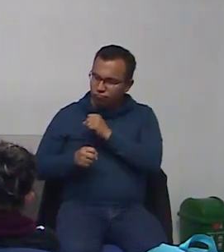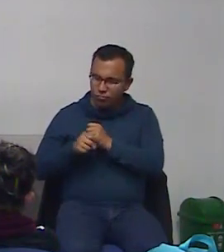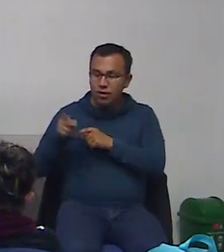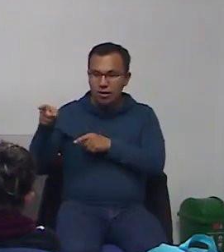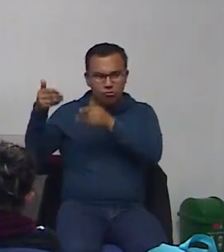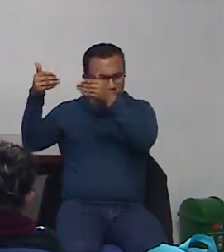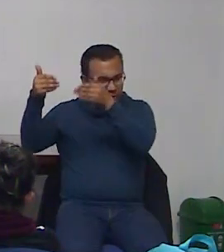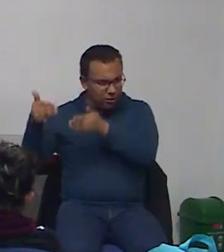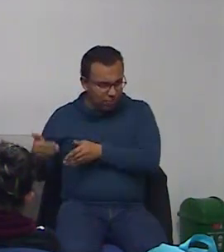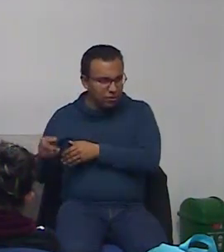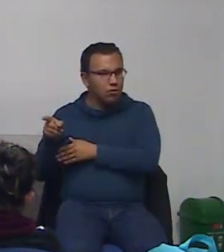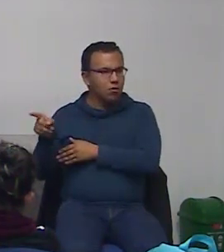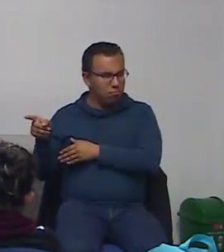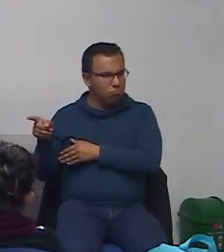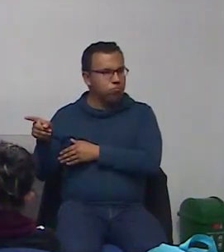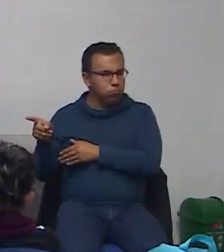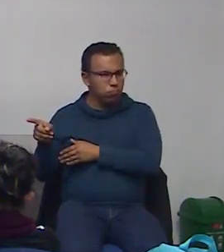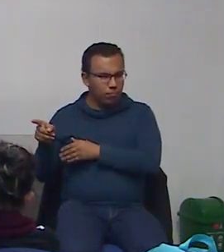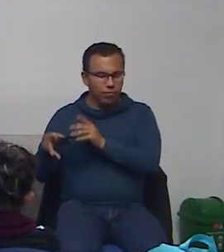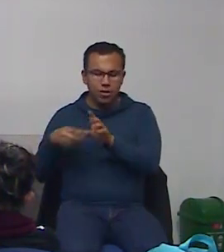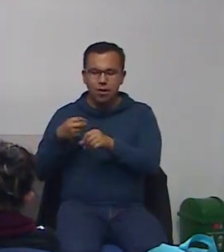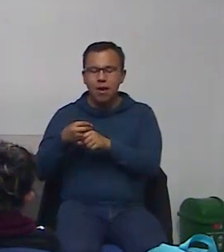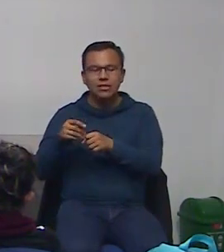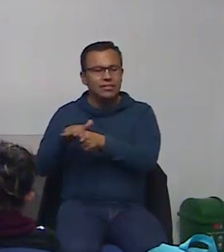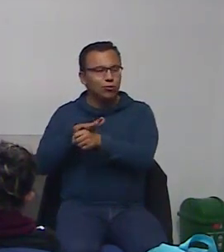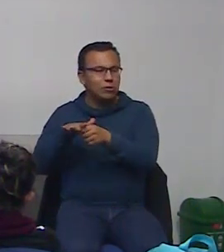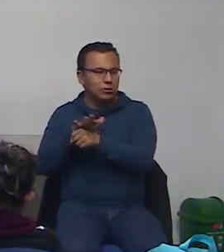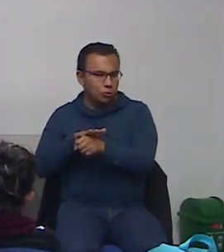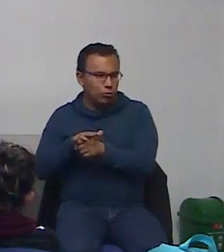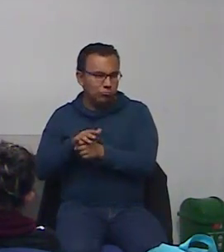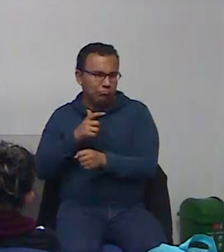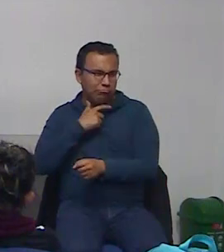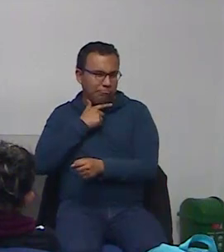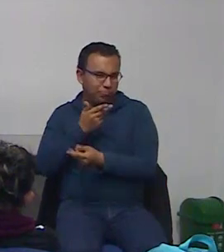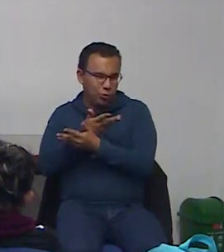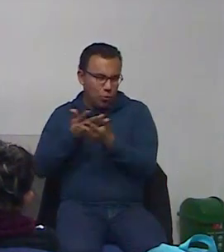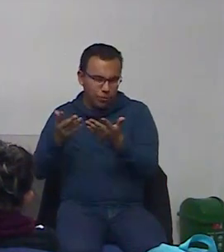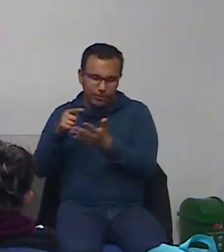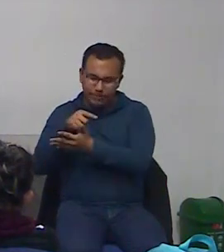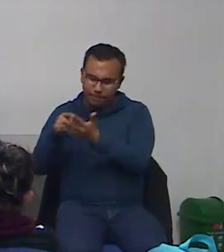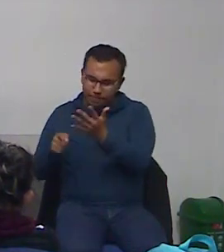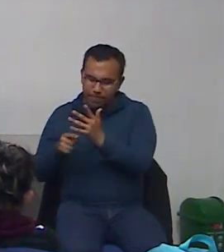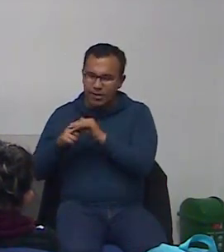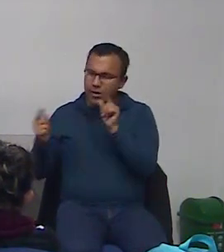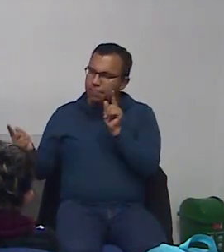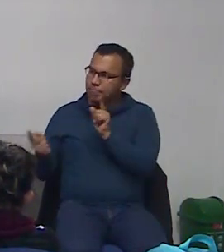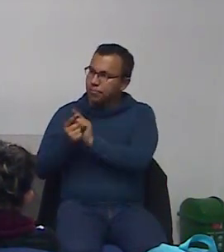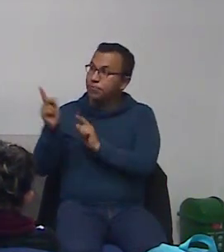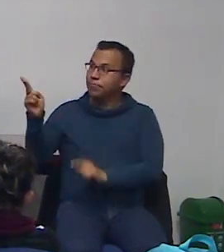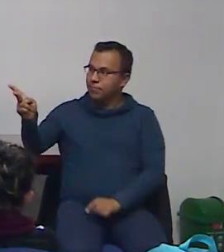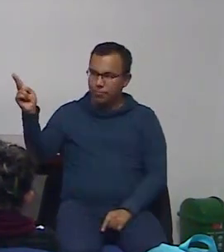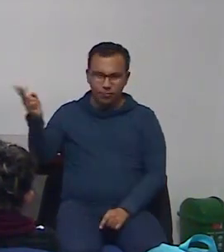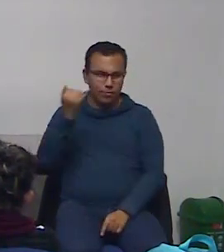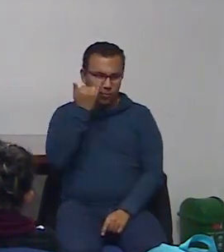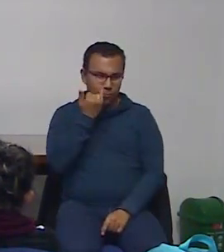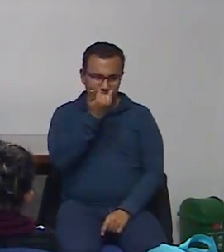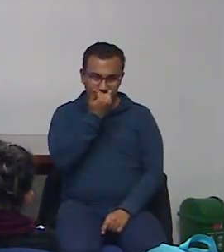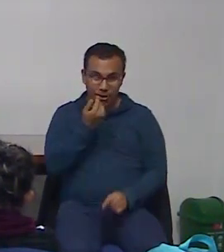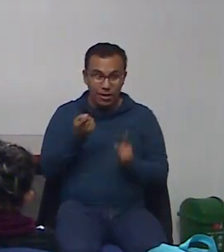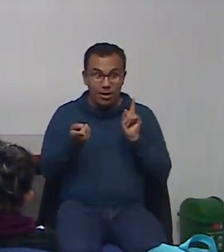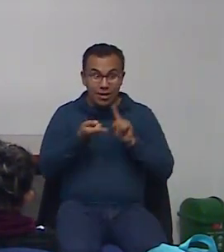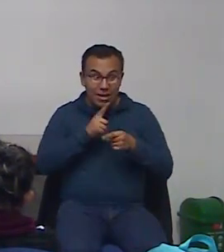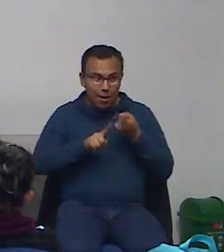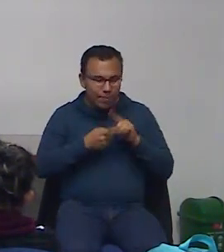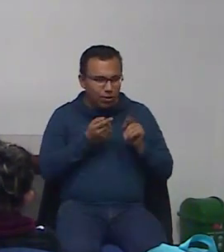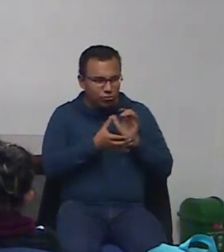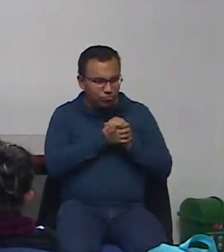población con discapacidad y población vulnerable ahí tuvimos la oportunidad Juli y yo de encontrarnos en la vida y volvernos amigos hasta el